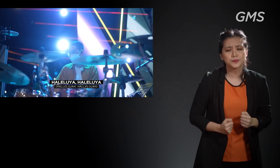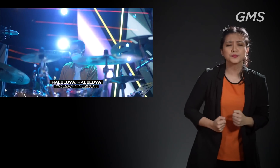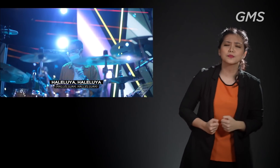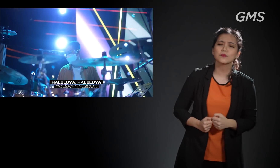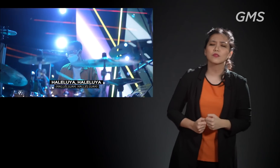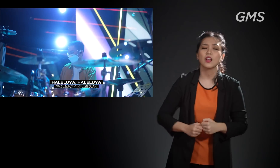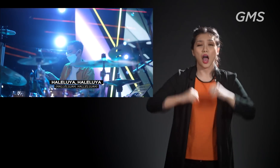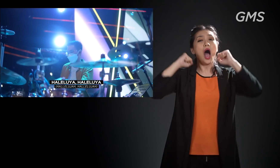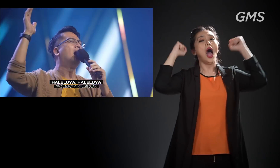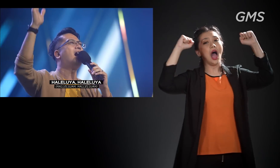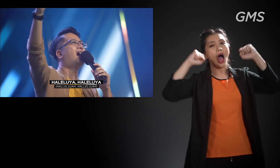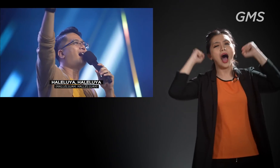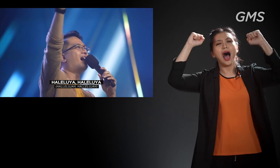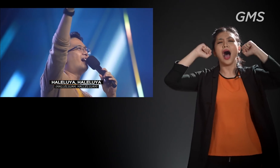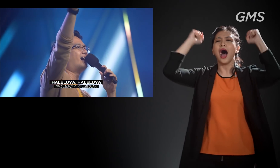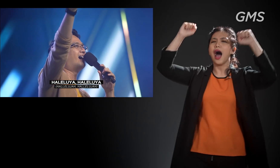Haleluya.